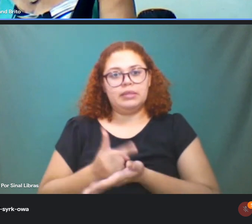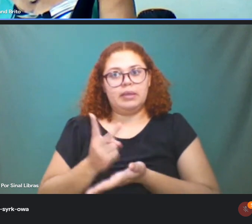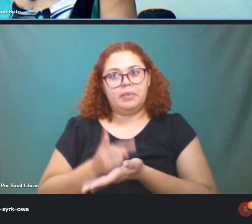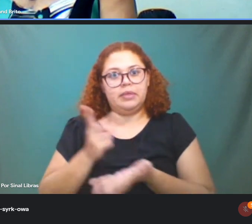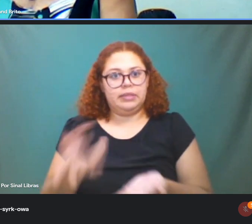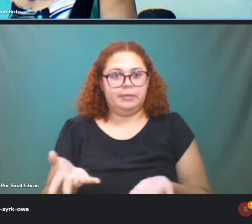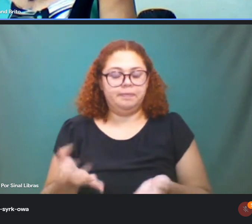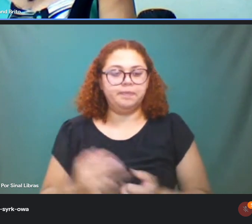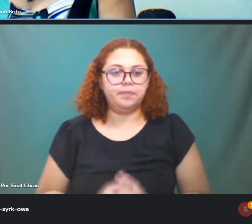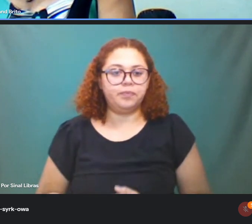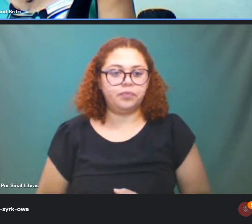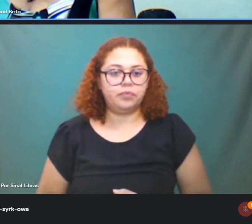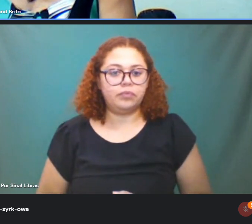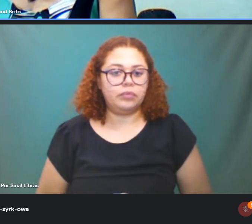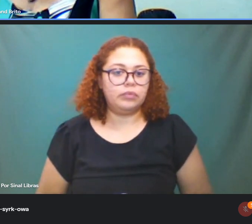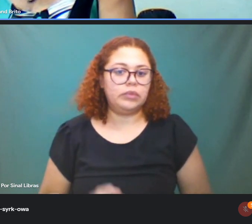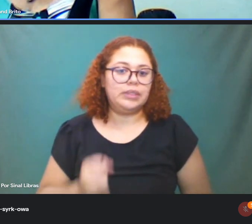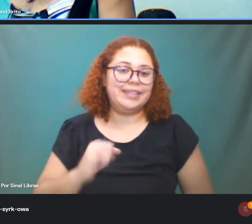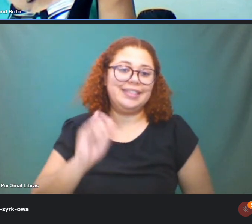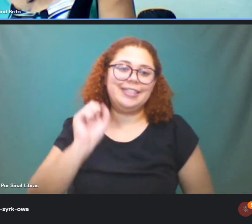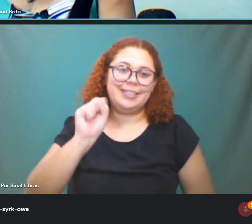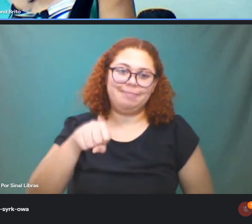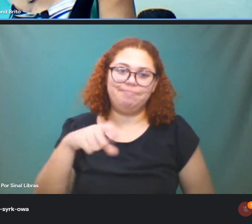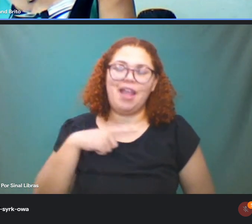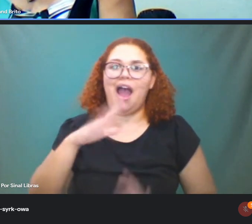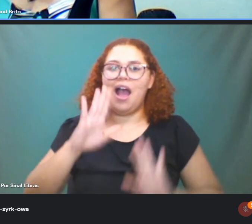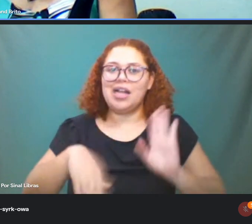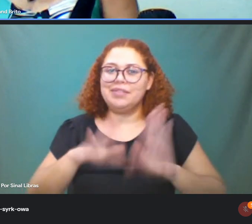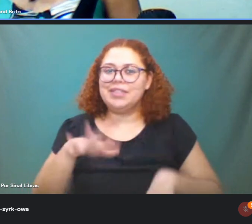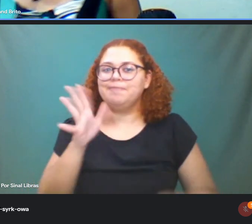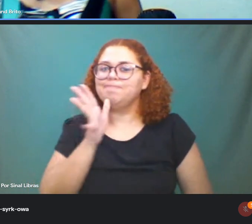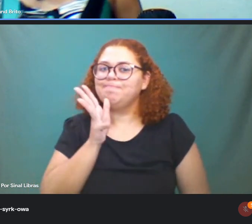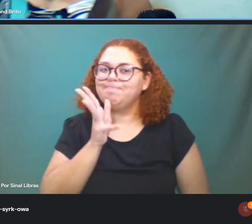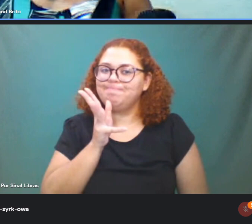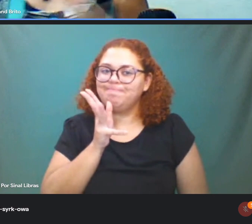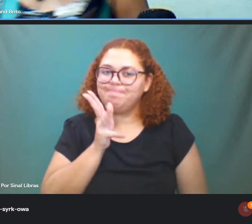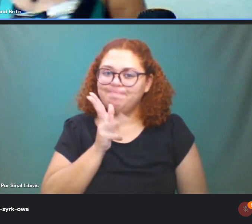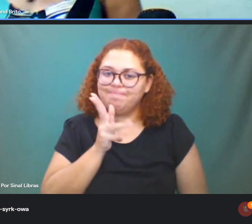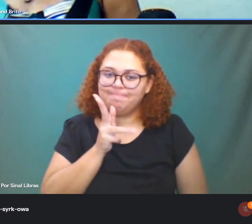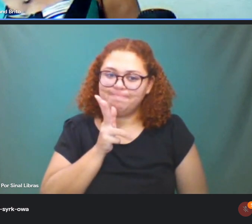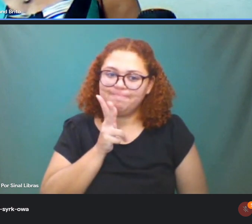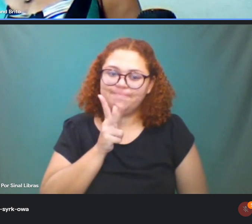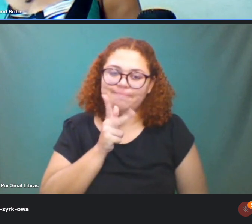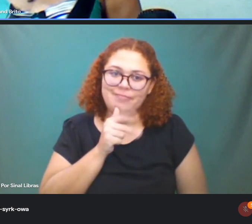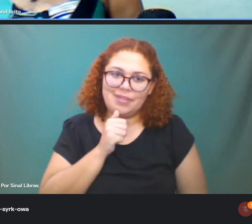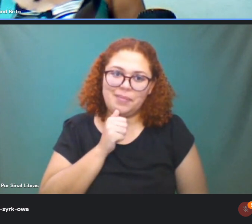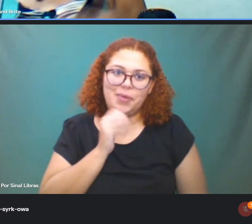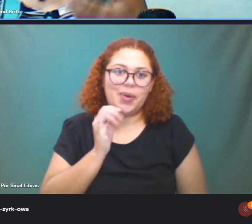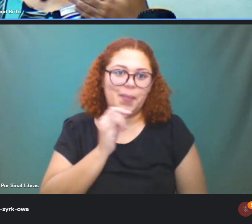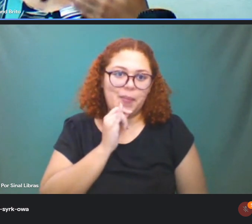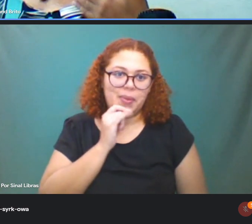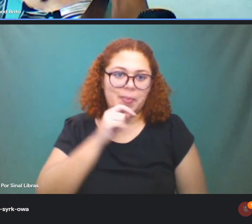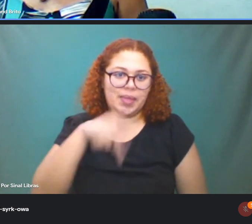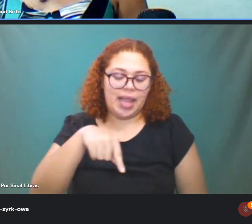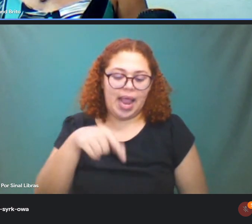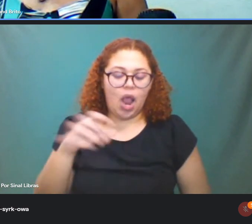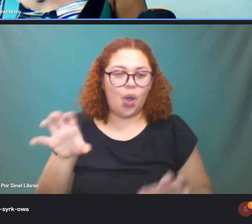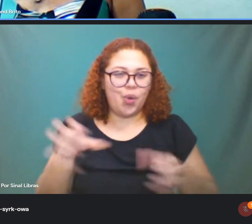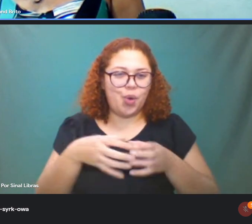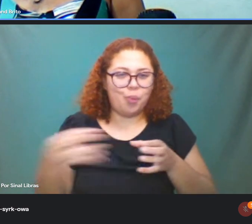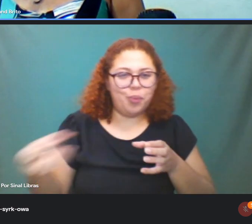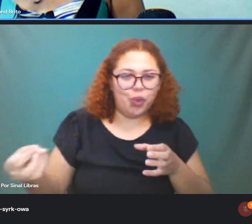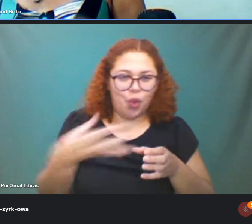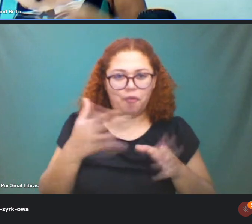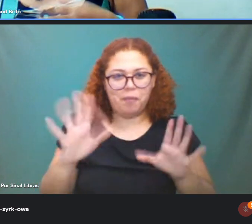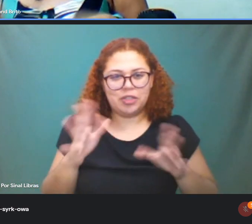receber. E sim, tem tempo que demora muito. A gente está aqui, essa equipe nova está aqui na Fundação desde fevereiro e março